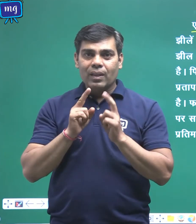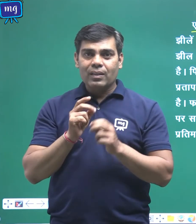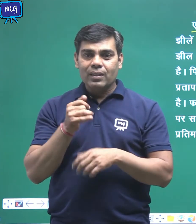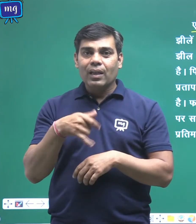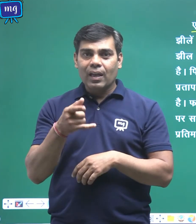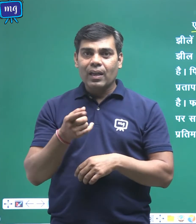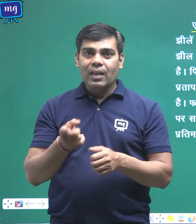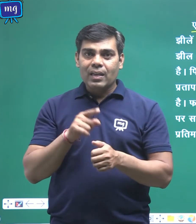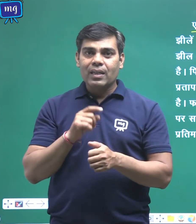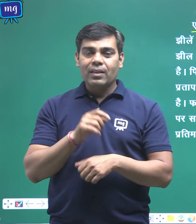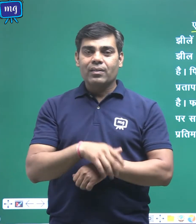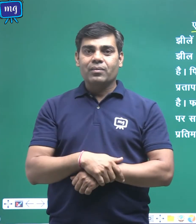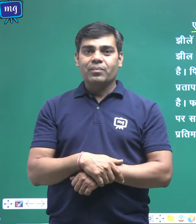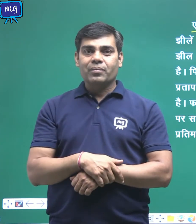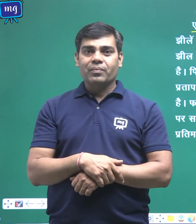कि